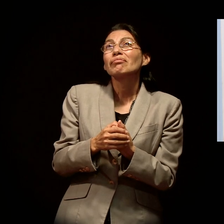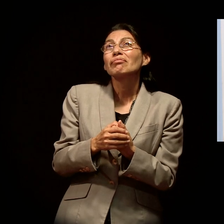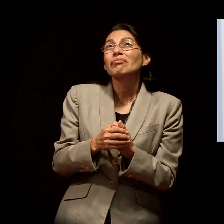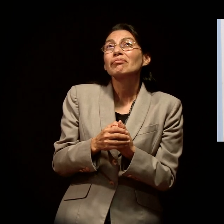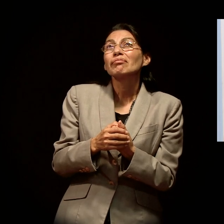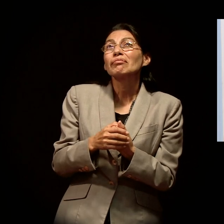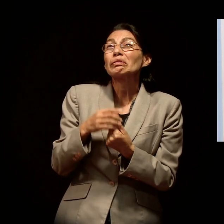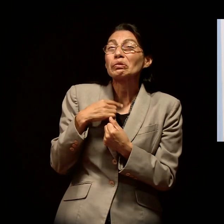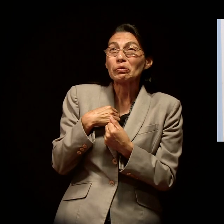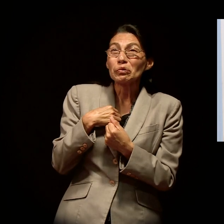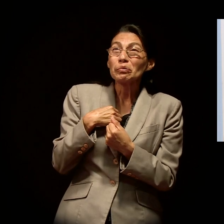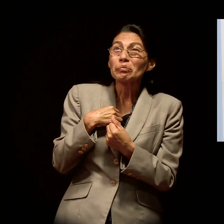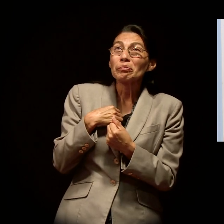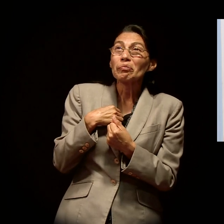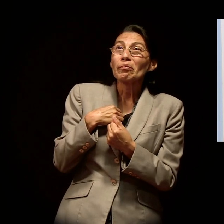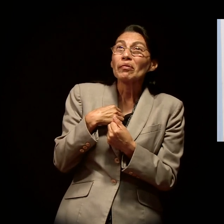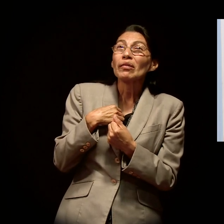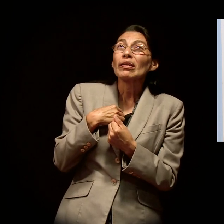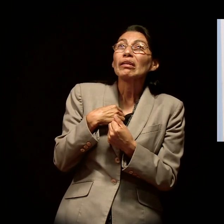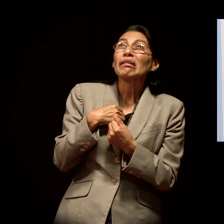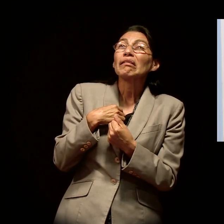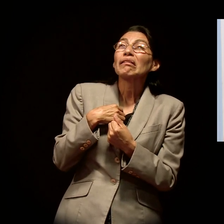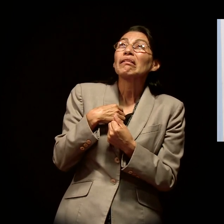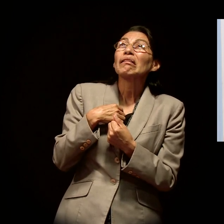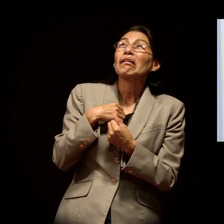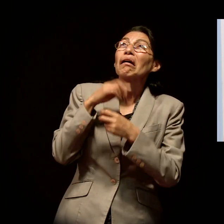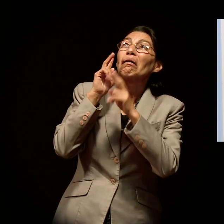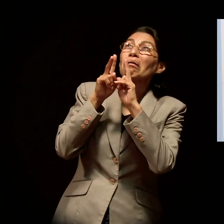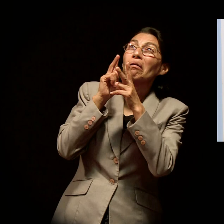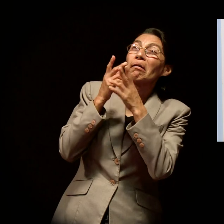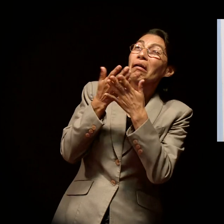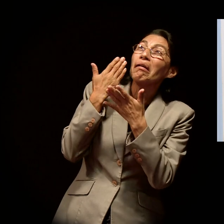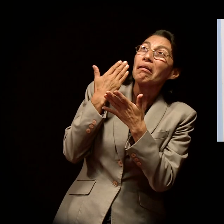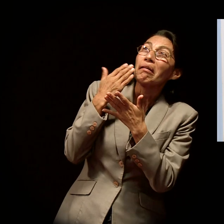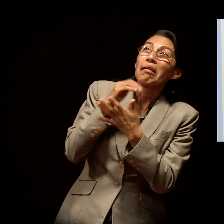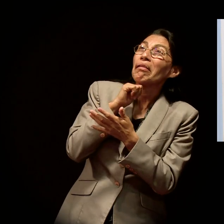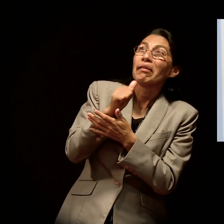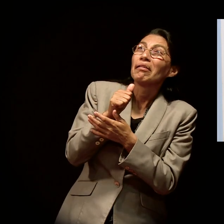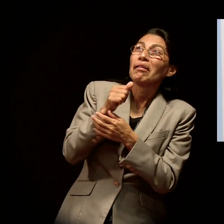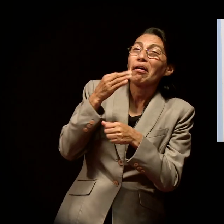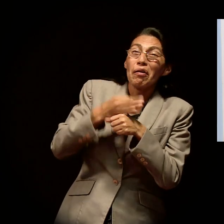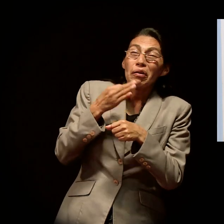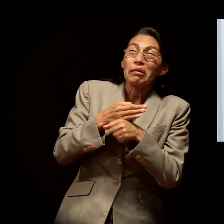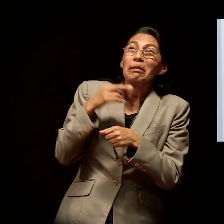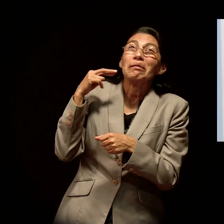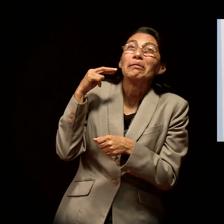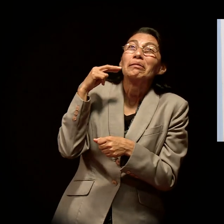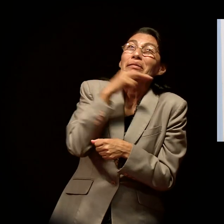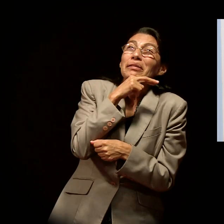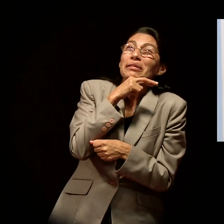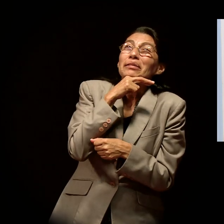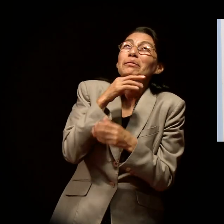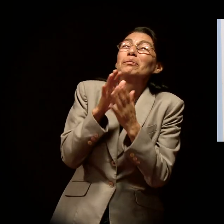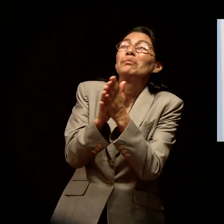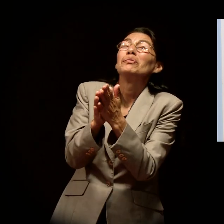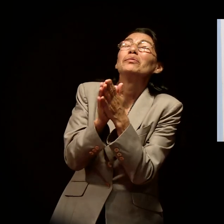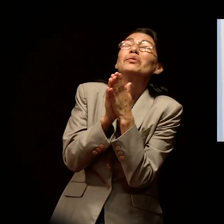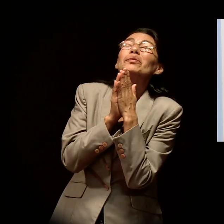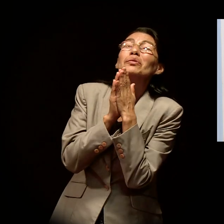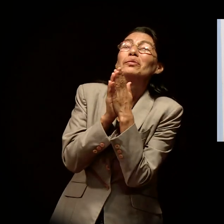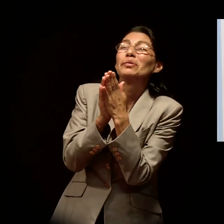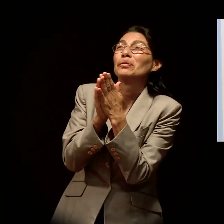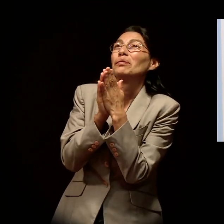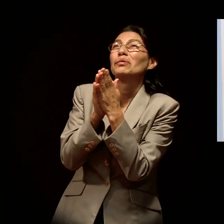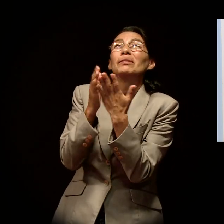pasando nunca te he hablando con tanta necesidad con tanta urgencia como hoy